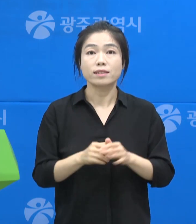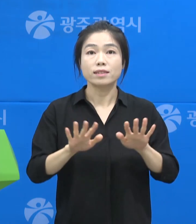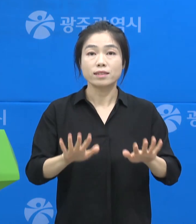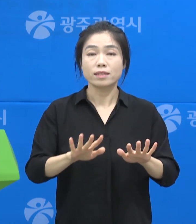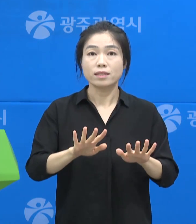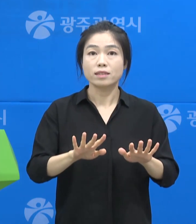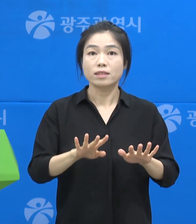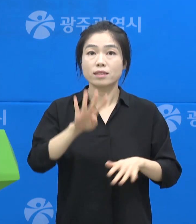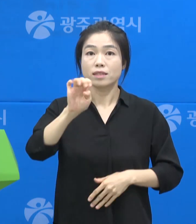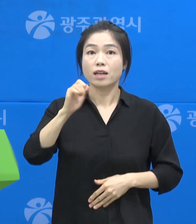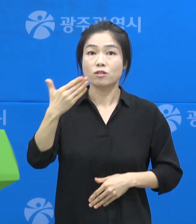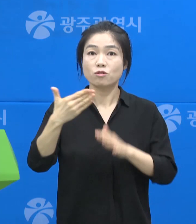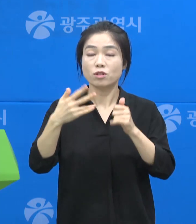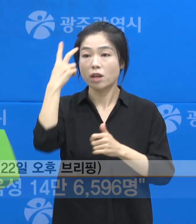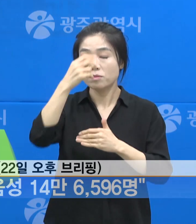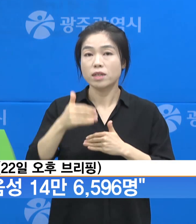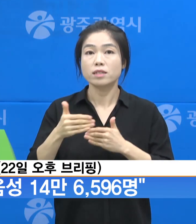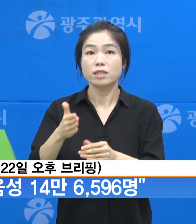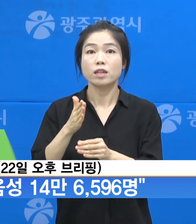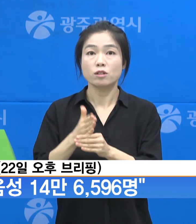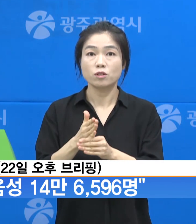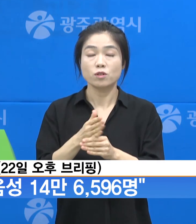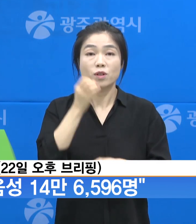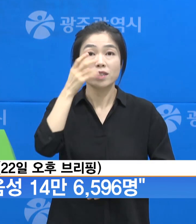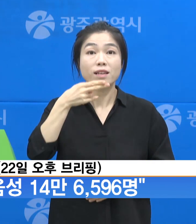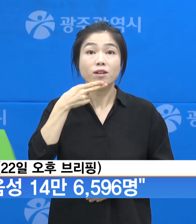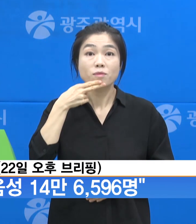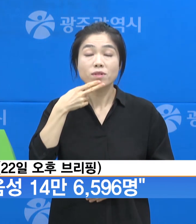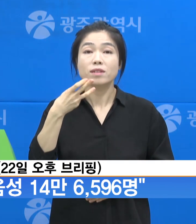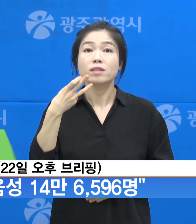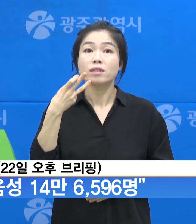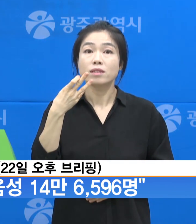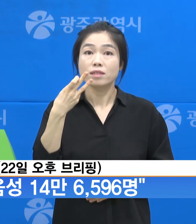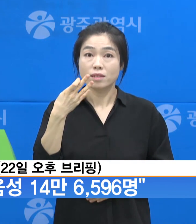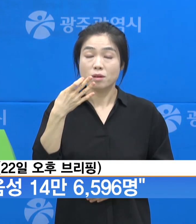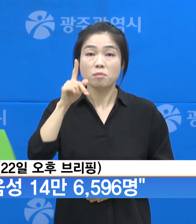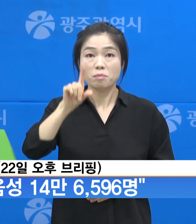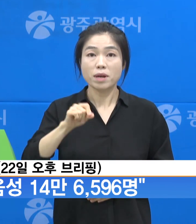현재 49명이 검사 중이고 음성